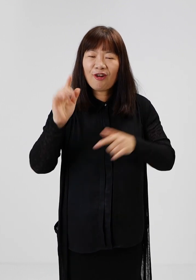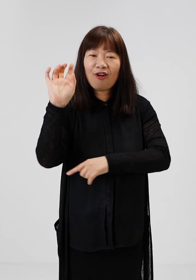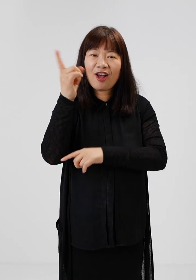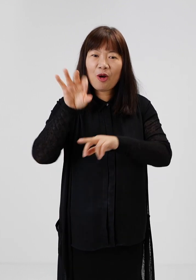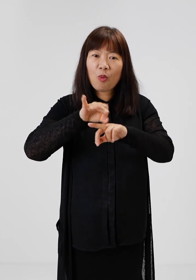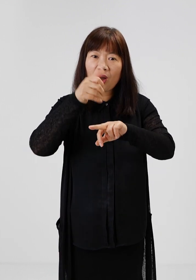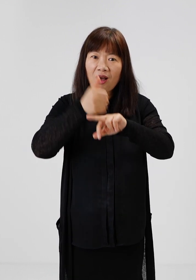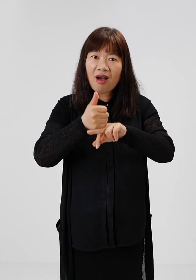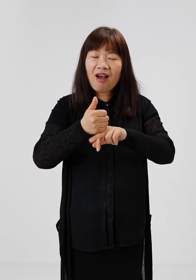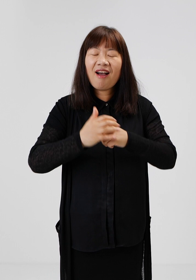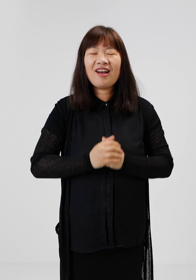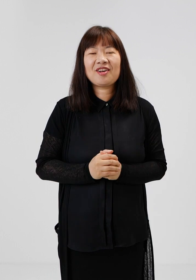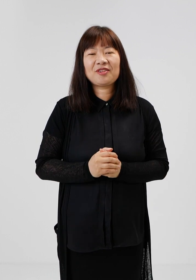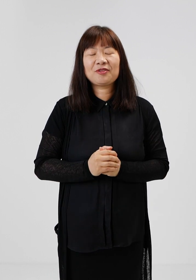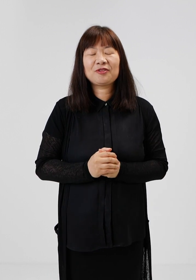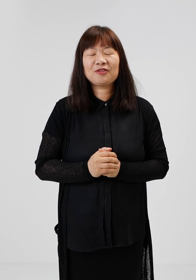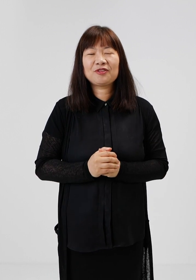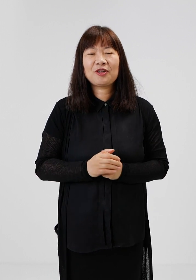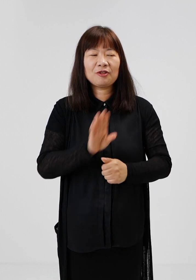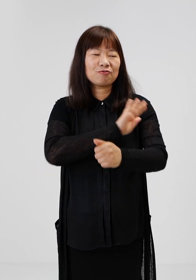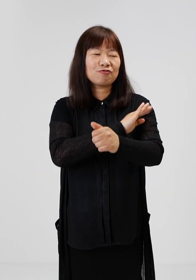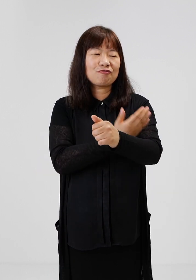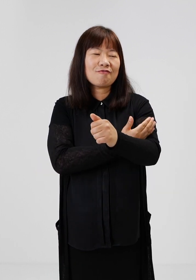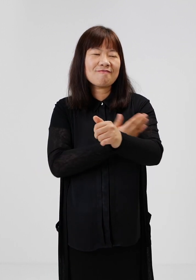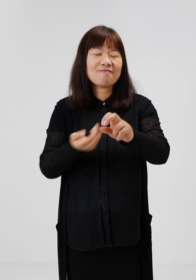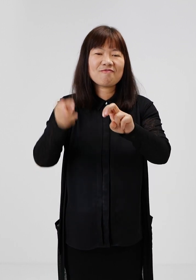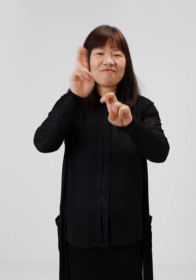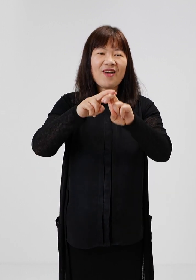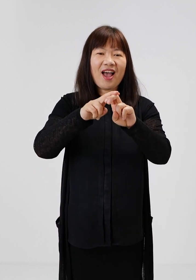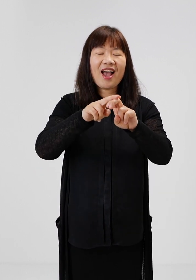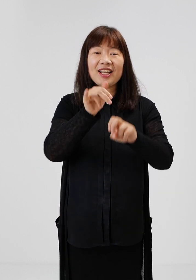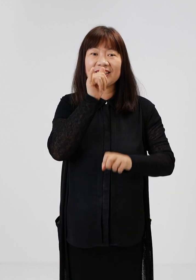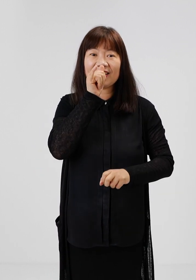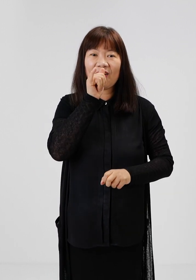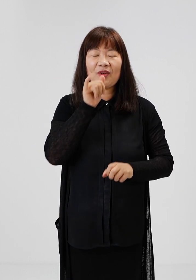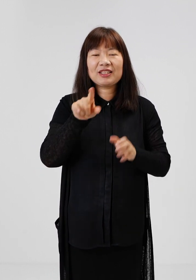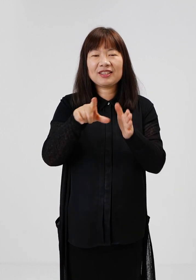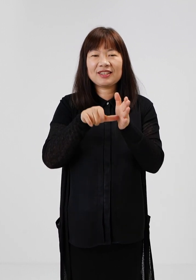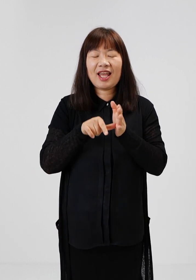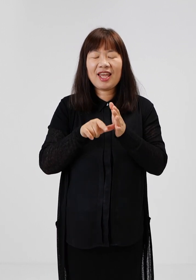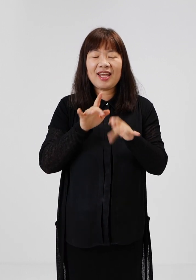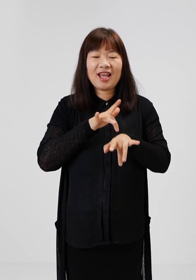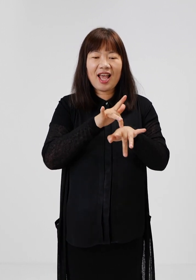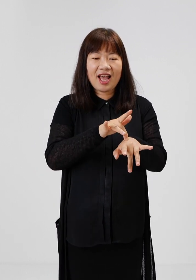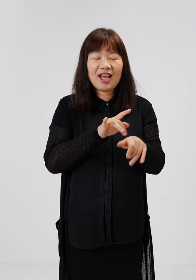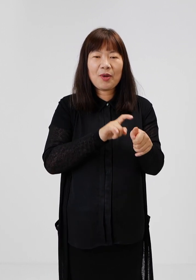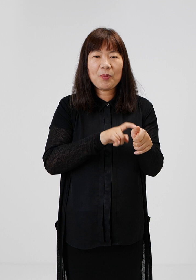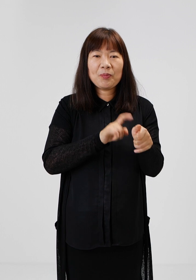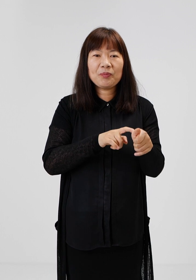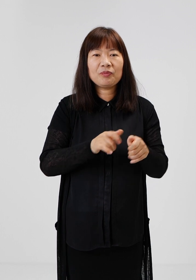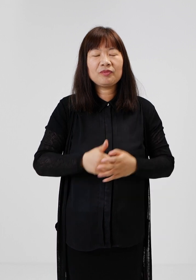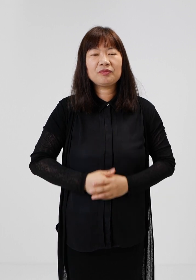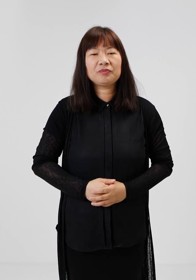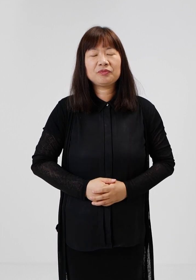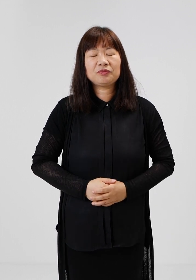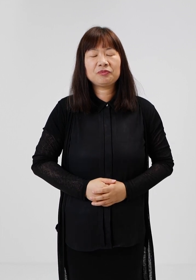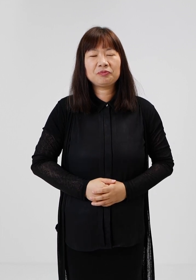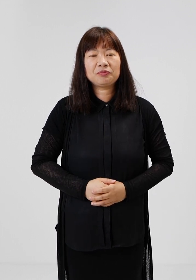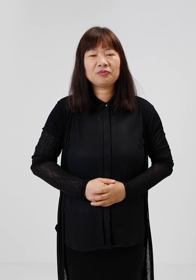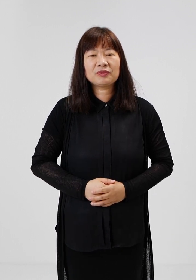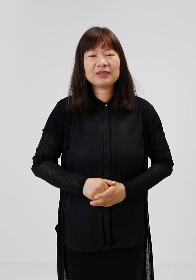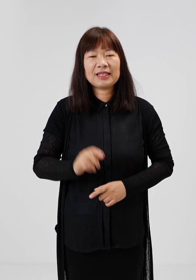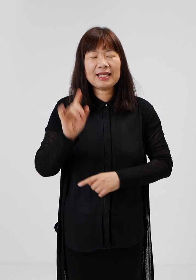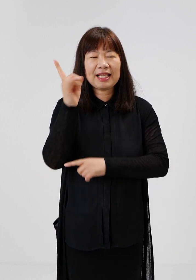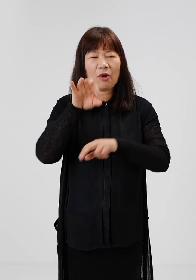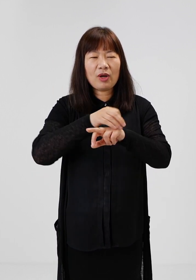뭐 쫙 올라가 있을 때예요. 근데 그때 사탄이 슉 하고 충동질을